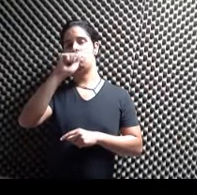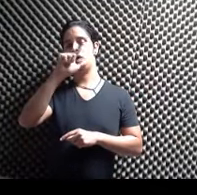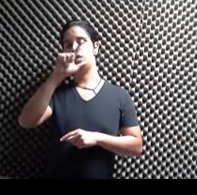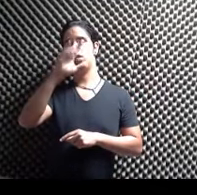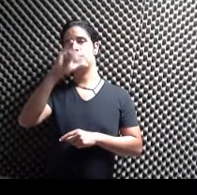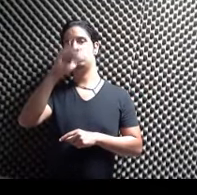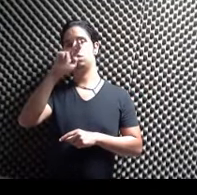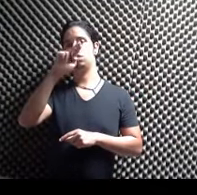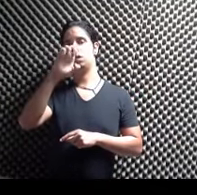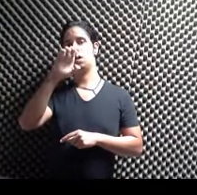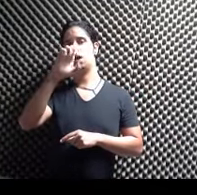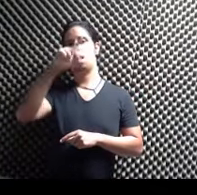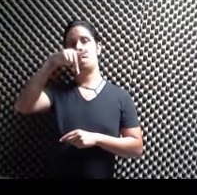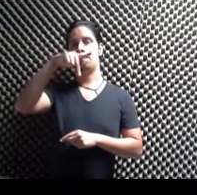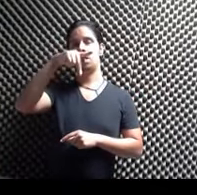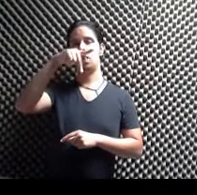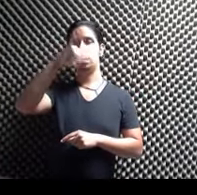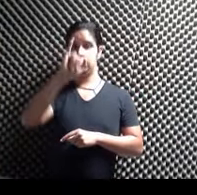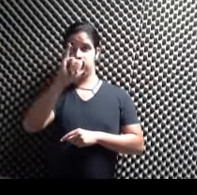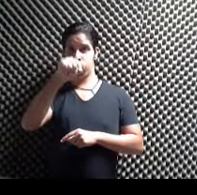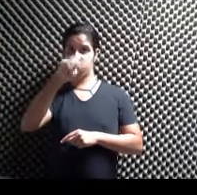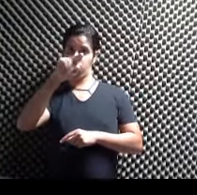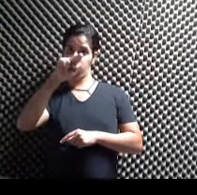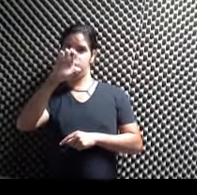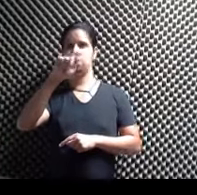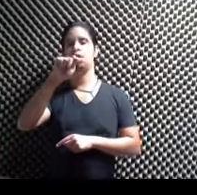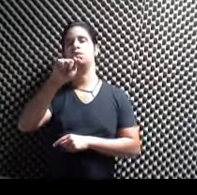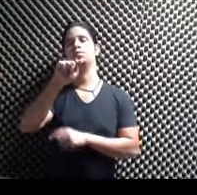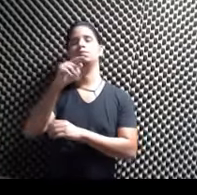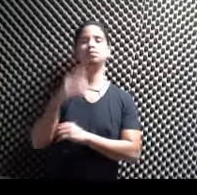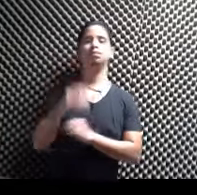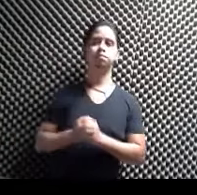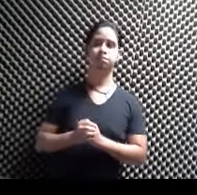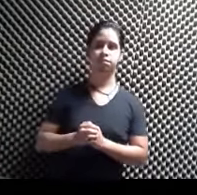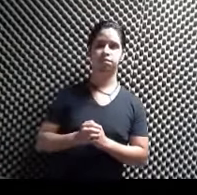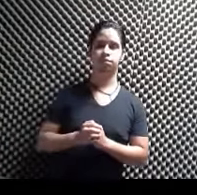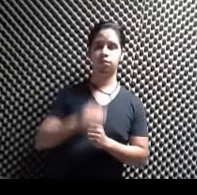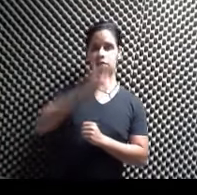festivaldecinepi.net. Esa es la dirección oficial, ¿ok? Okay.